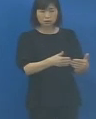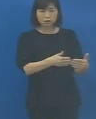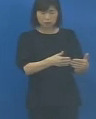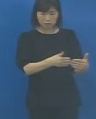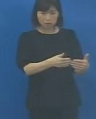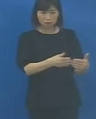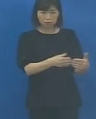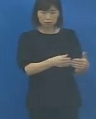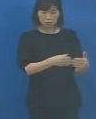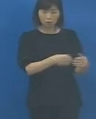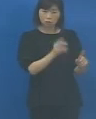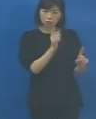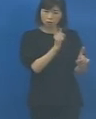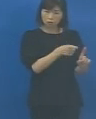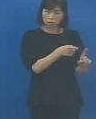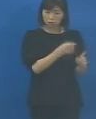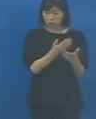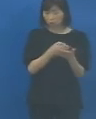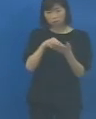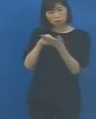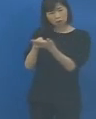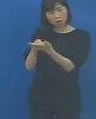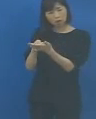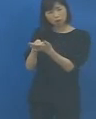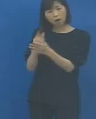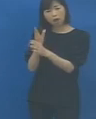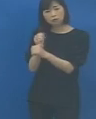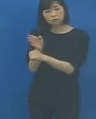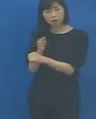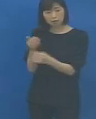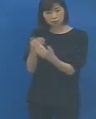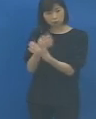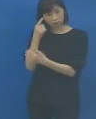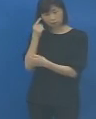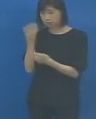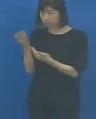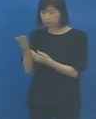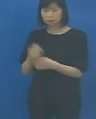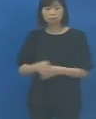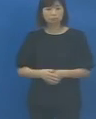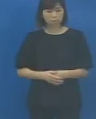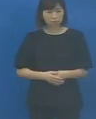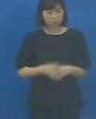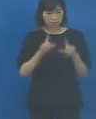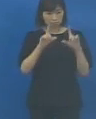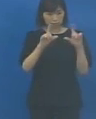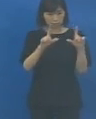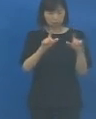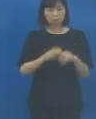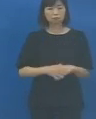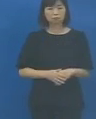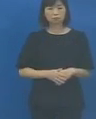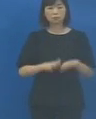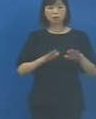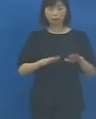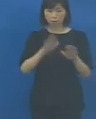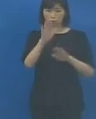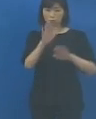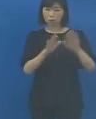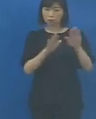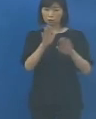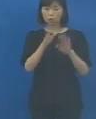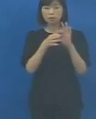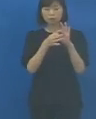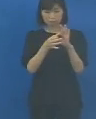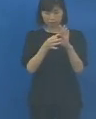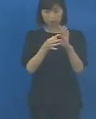要請というのはタイミング的にはいつ頃になると思っていらっしゃいますか。 まず、まあ、現在 その状況についてでありますけれ